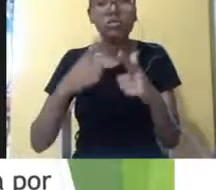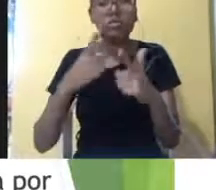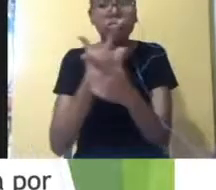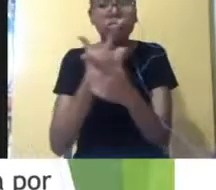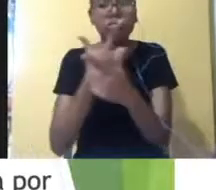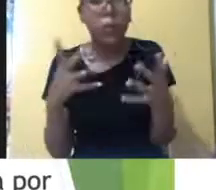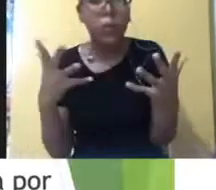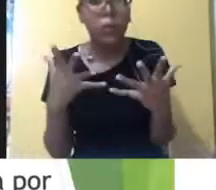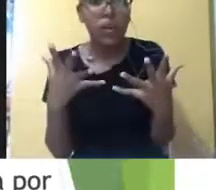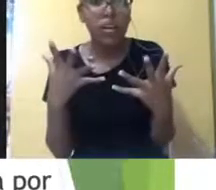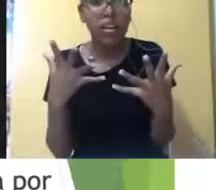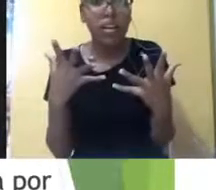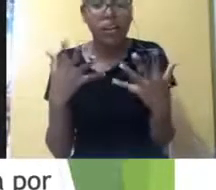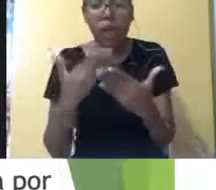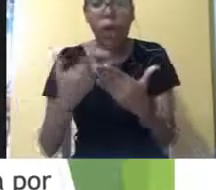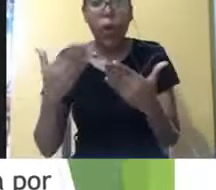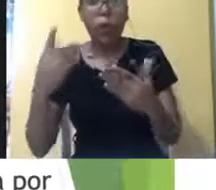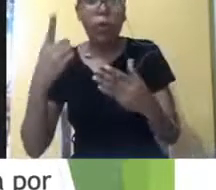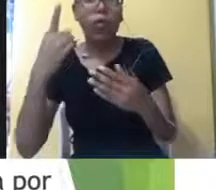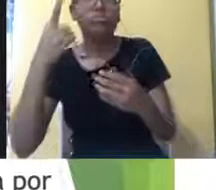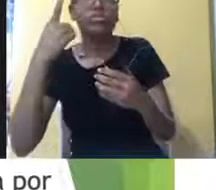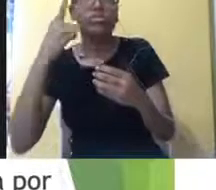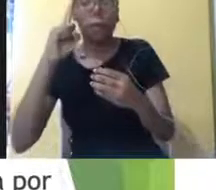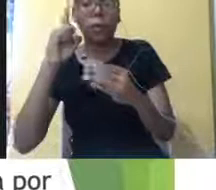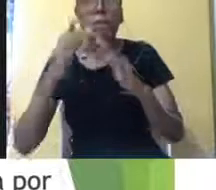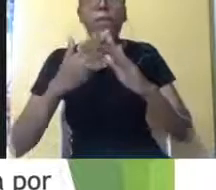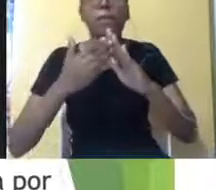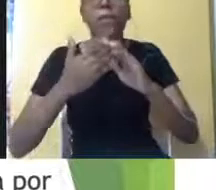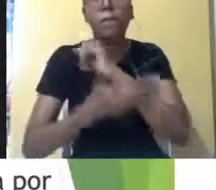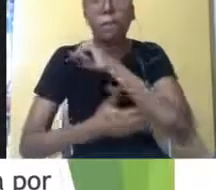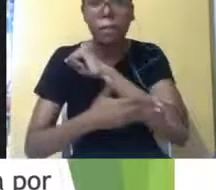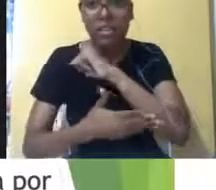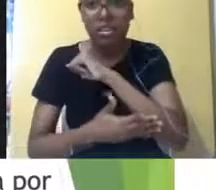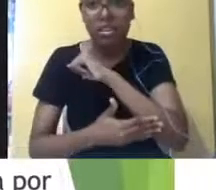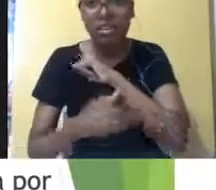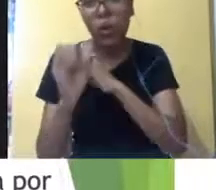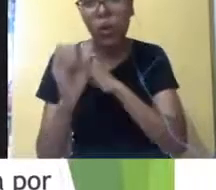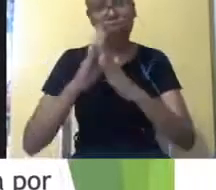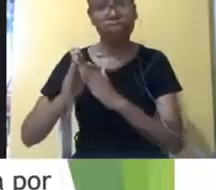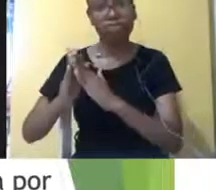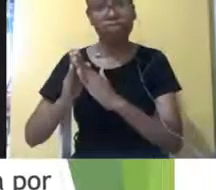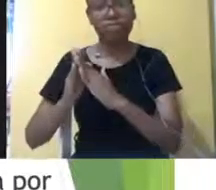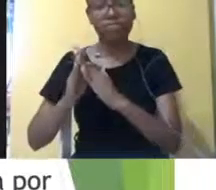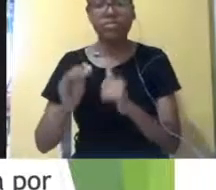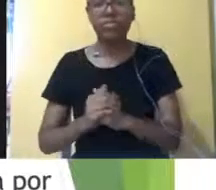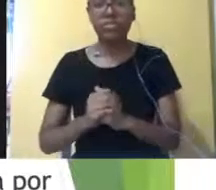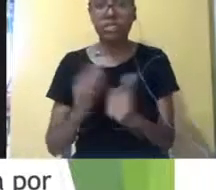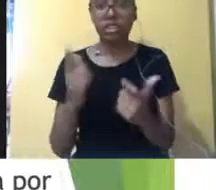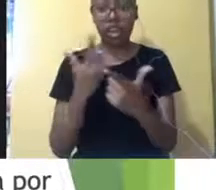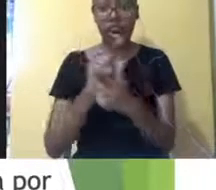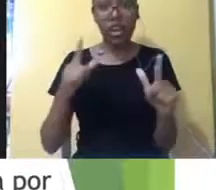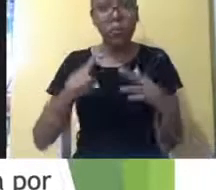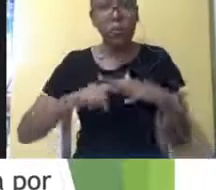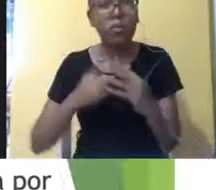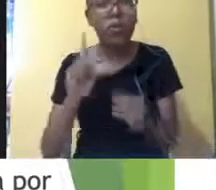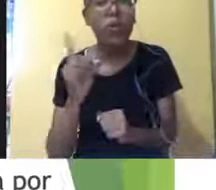lenguas son iguales, ni todos hablamos inglés, ni todos hablamos francés, porque las lenguas nacen de la cultura,